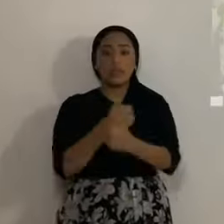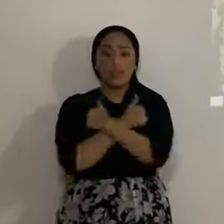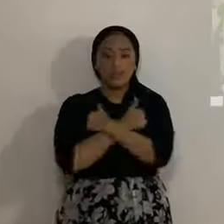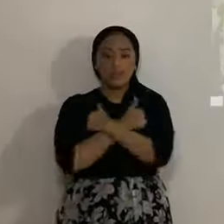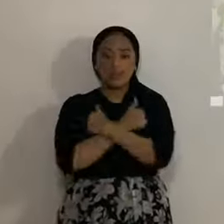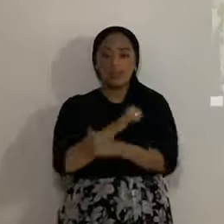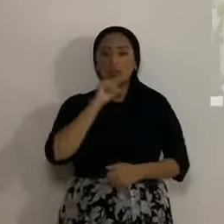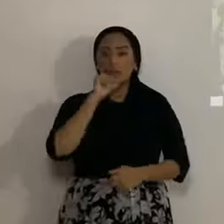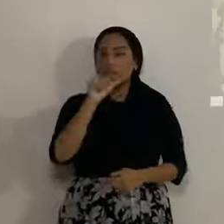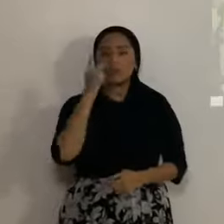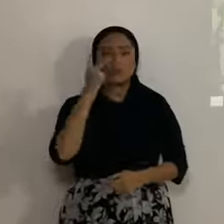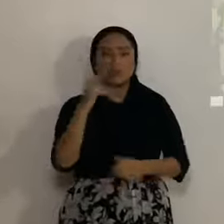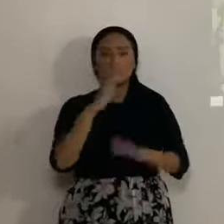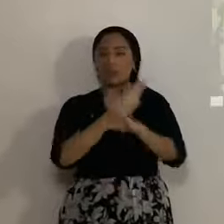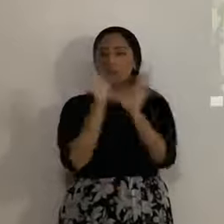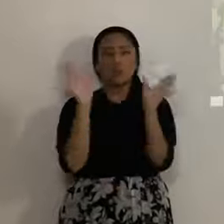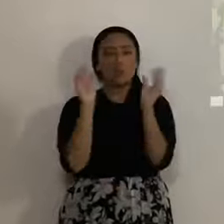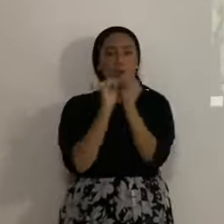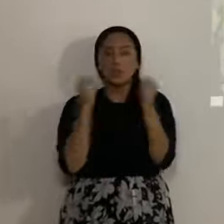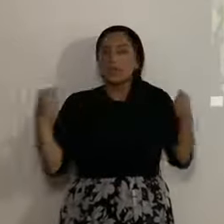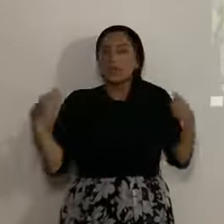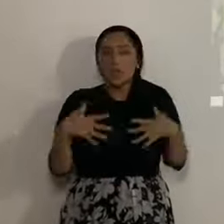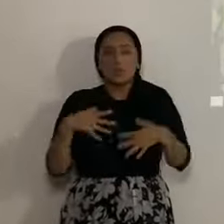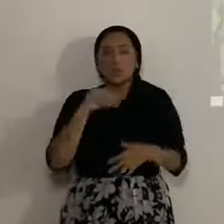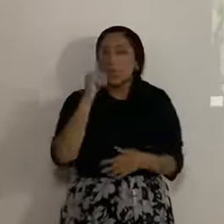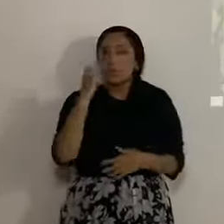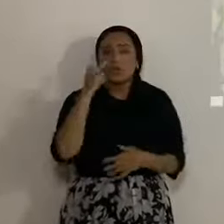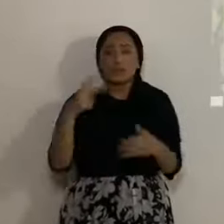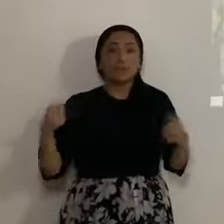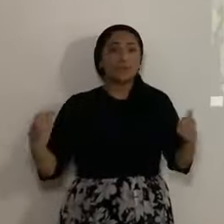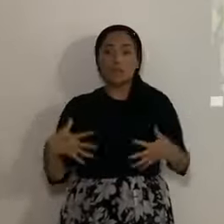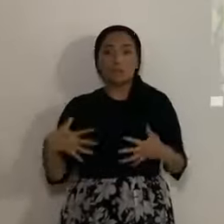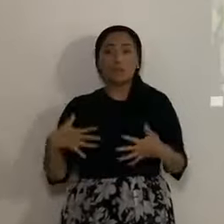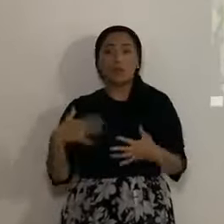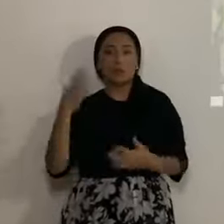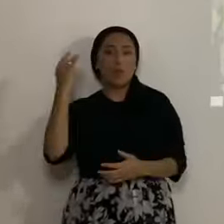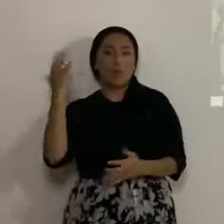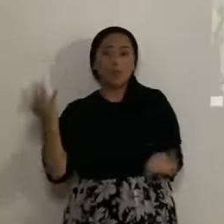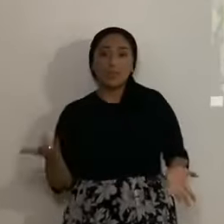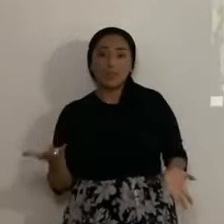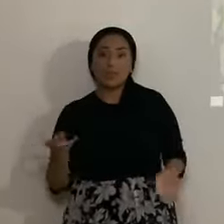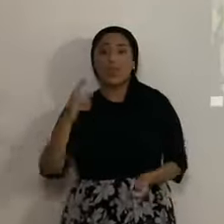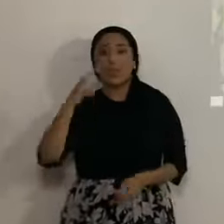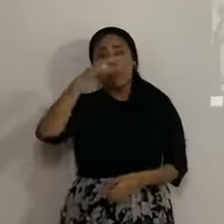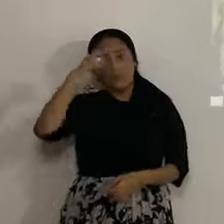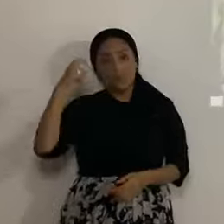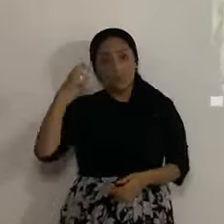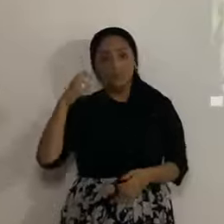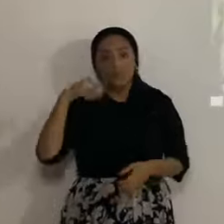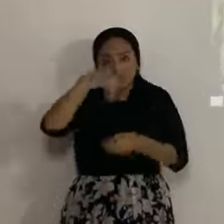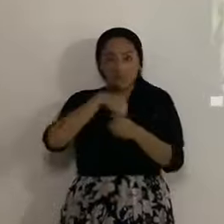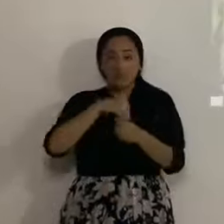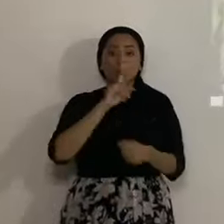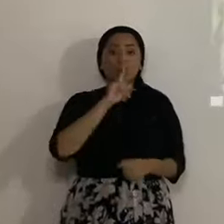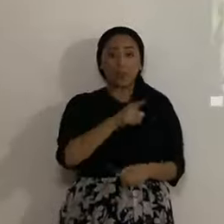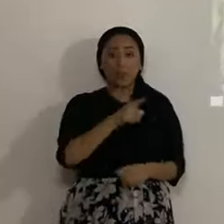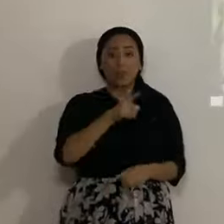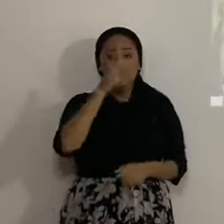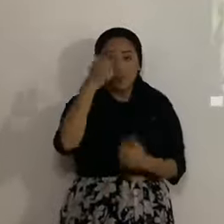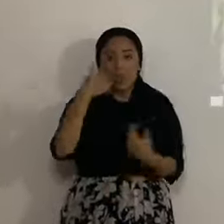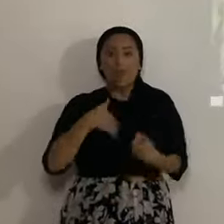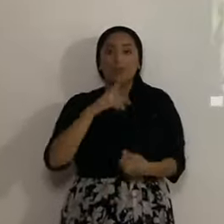no ve ya miedo, no tiene miedo, no ve el miedo. ¿Por qué? Porque está en la verdad, porque